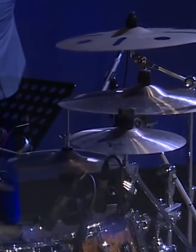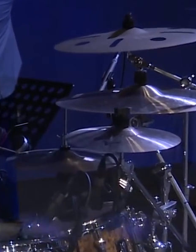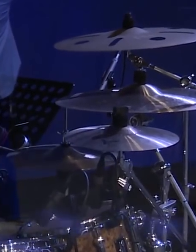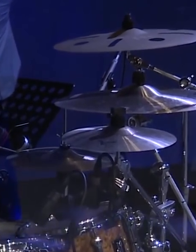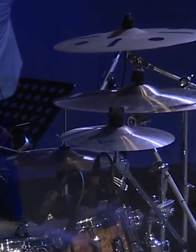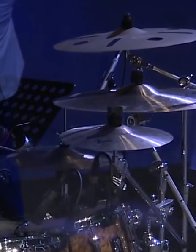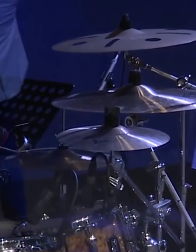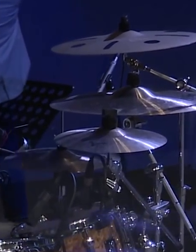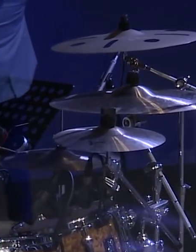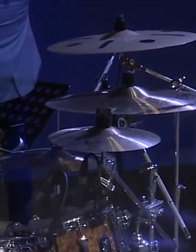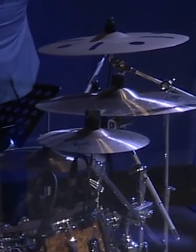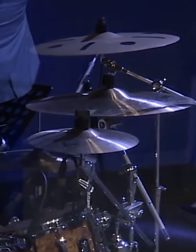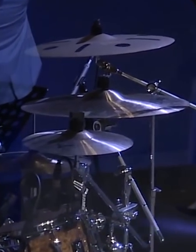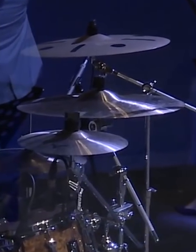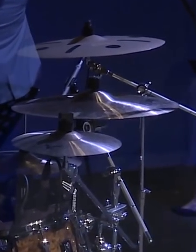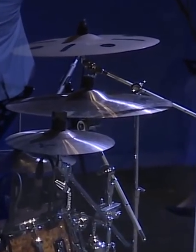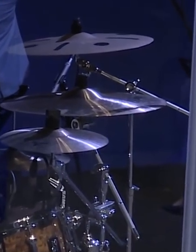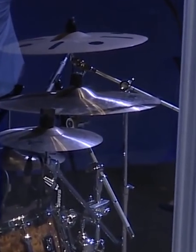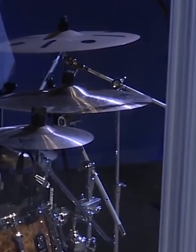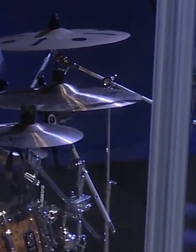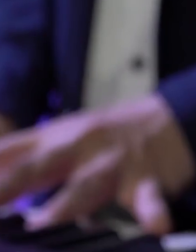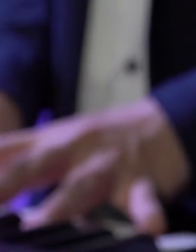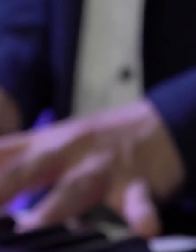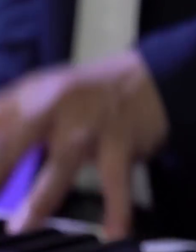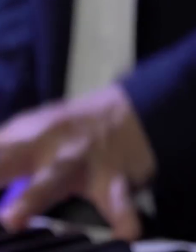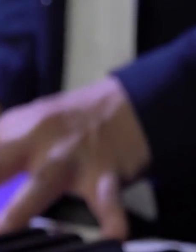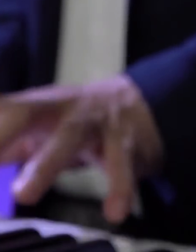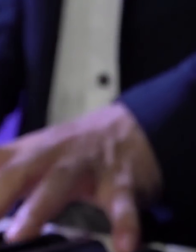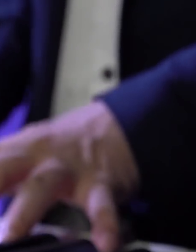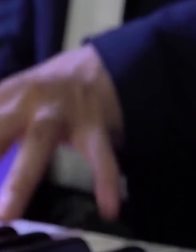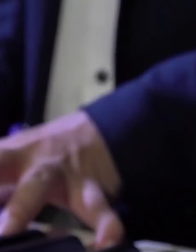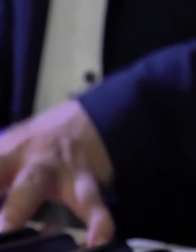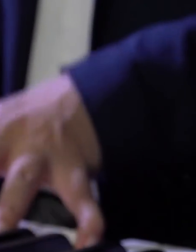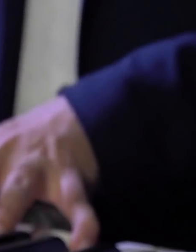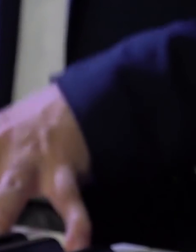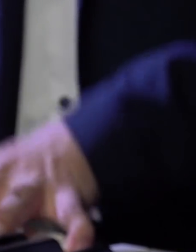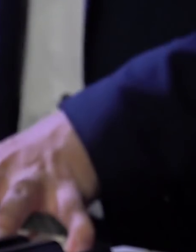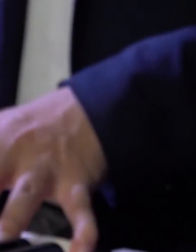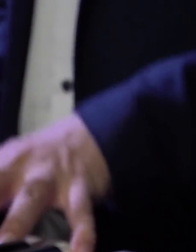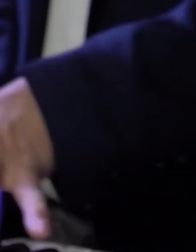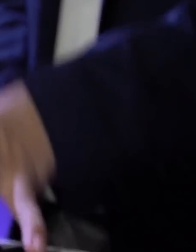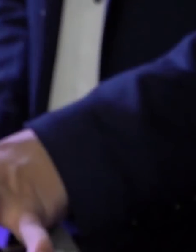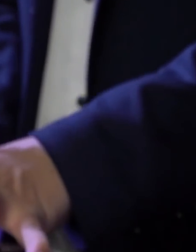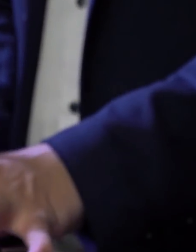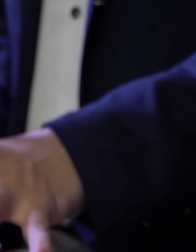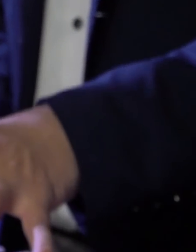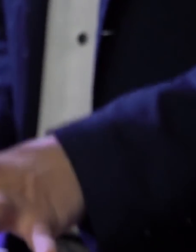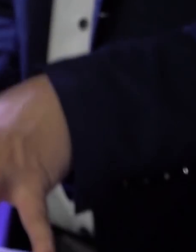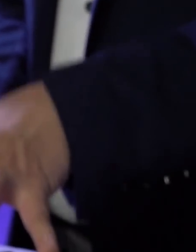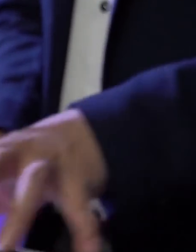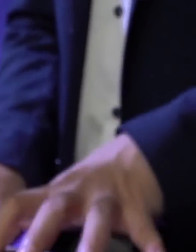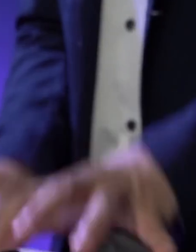kuasa dari tempat maha tinggi. Bapa kekal